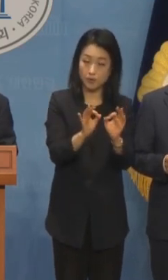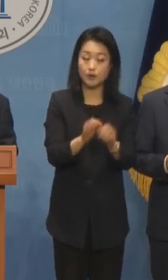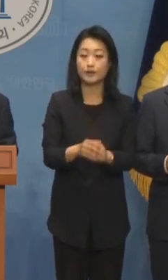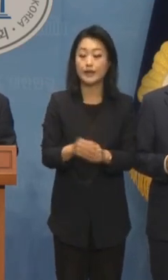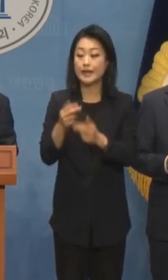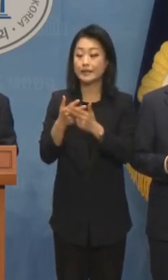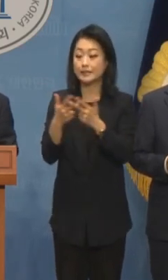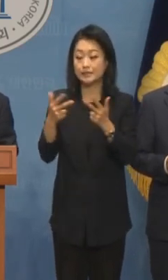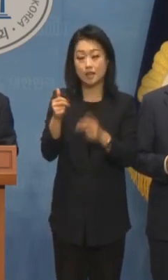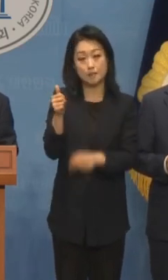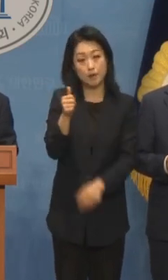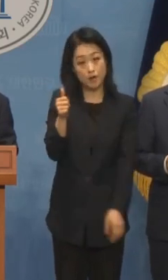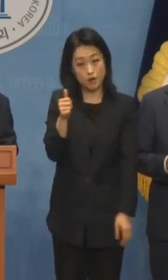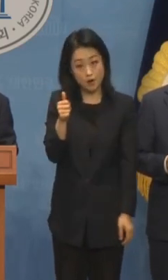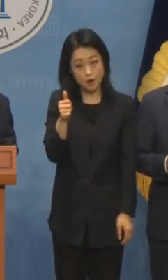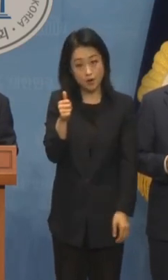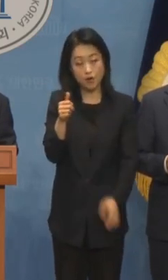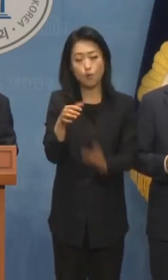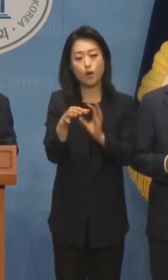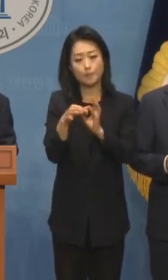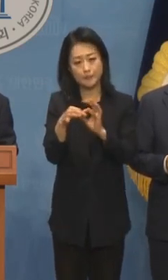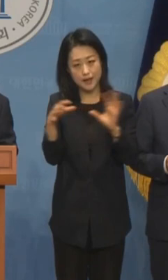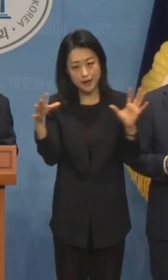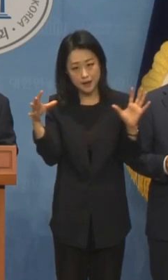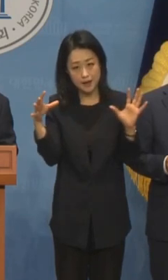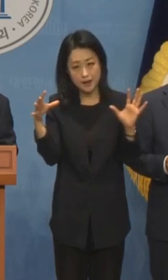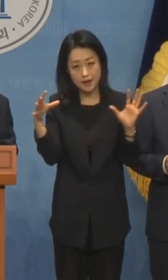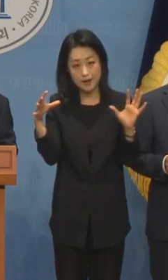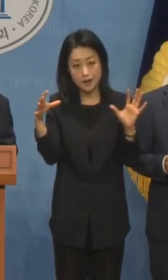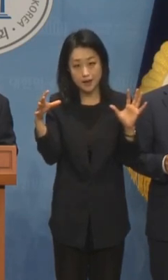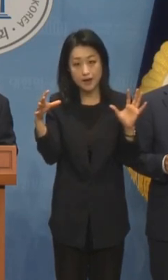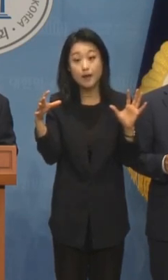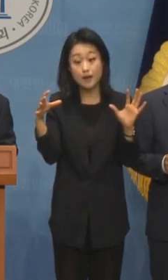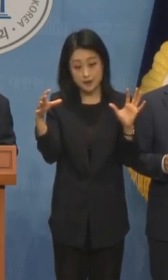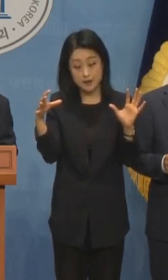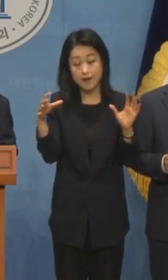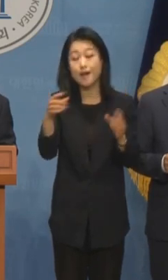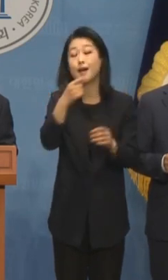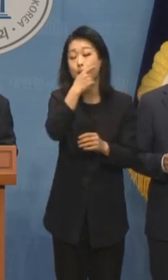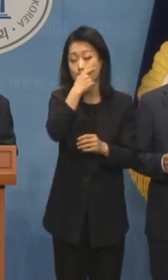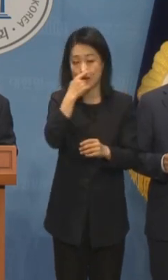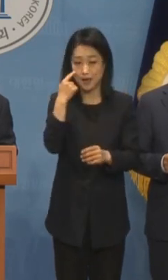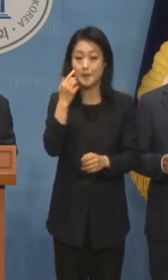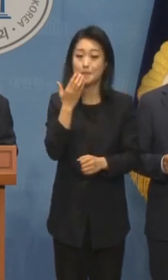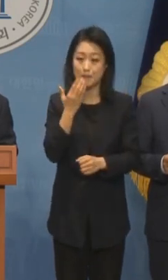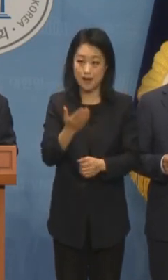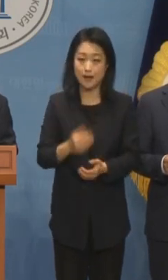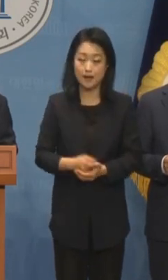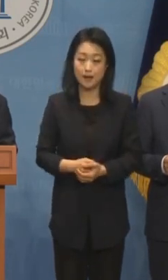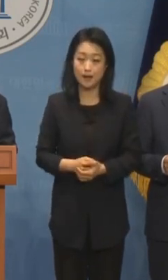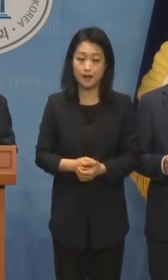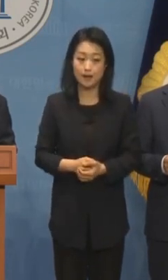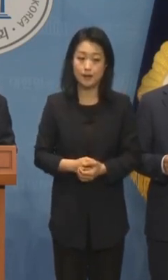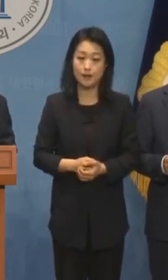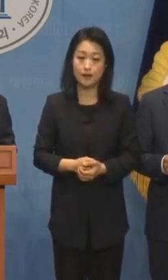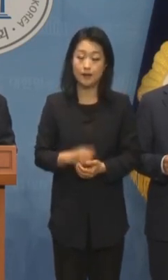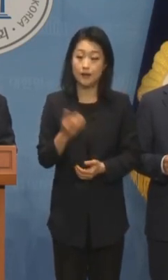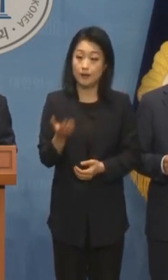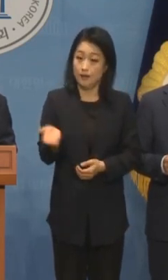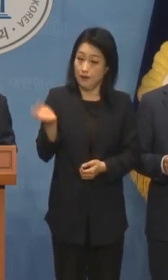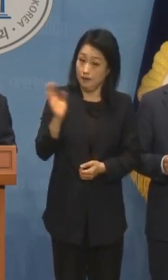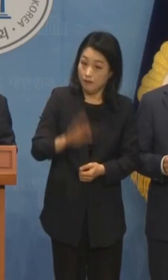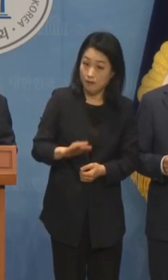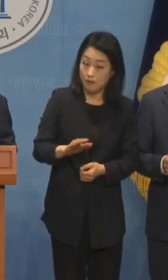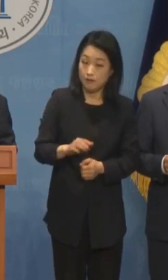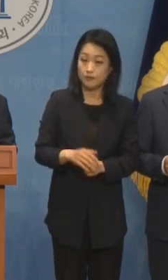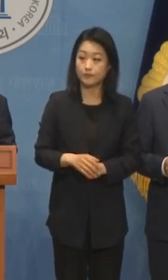이재명이 관여되지 않았다는 것이 전혀 어렵지 않게 확인됨에도 불구하고 오히려